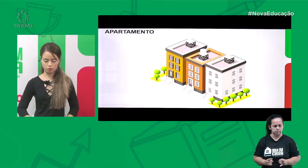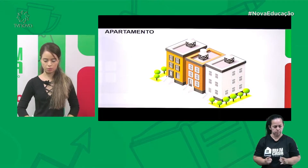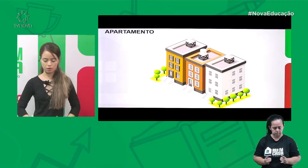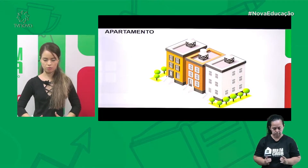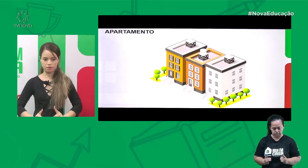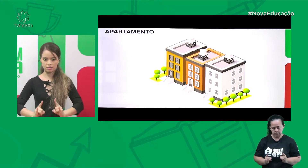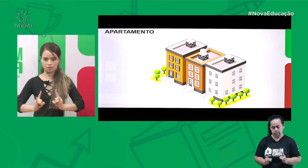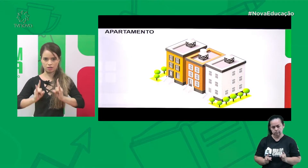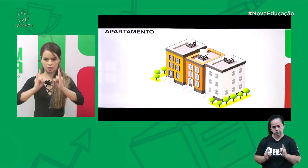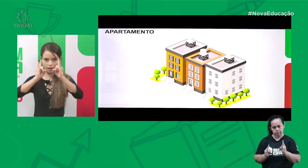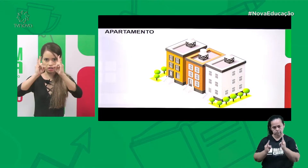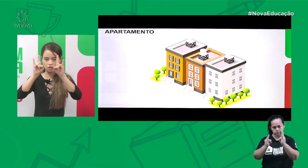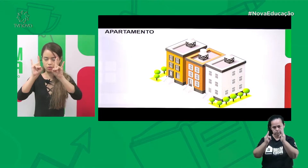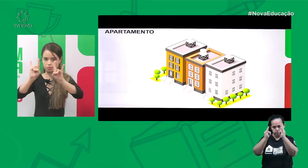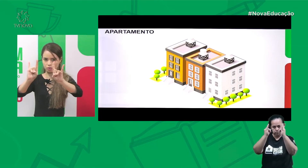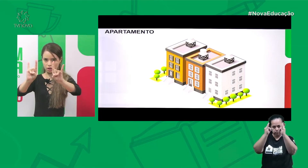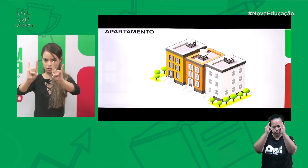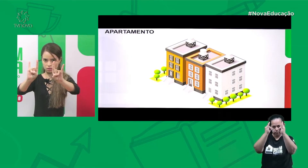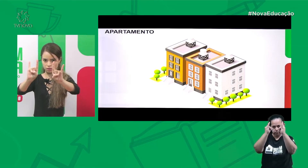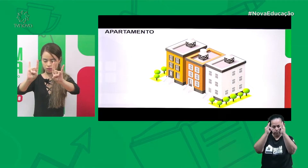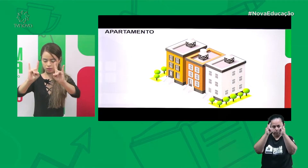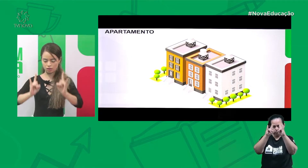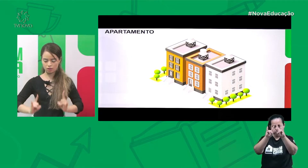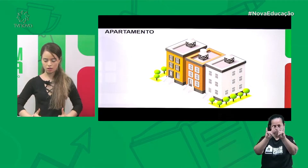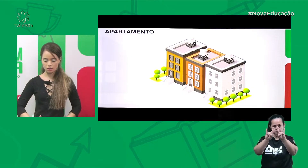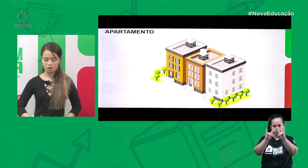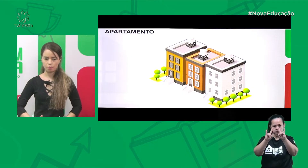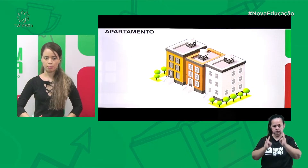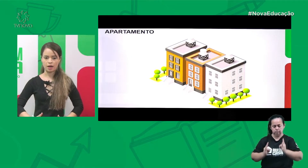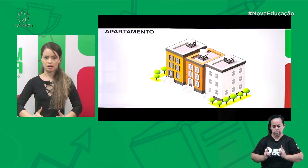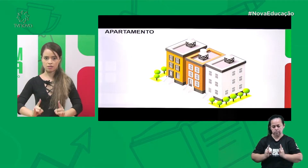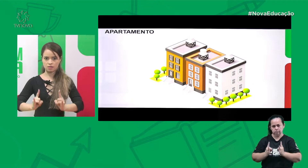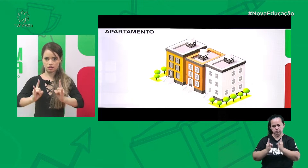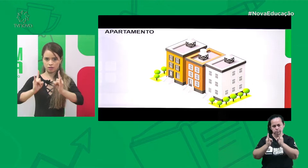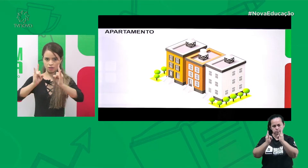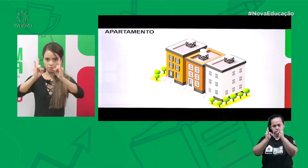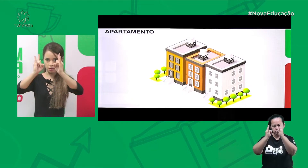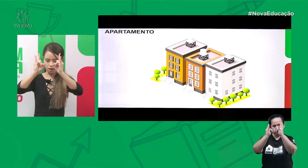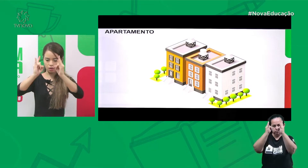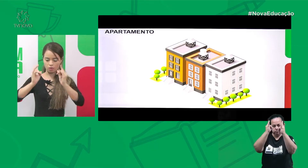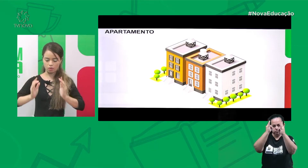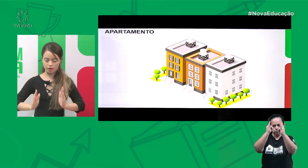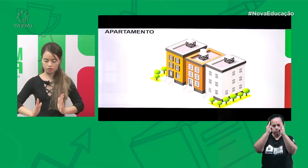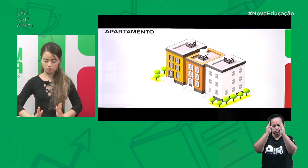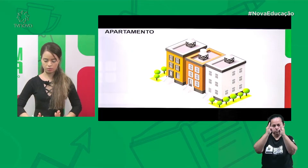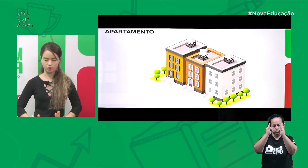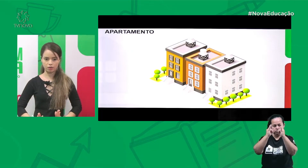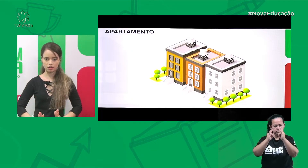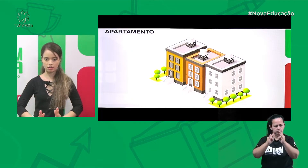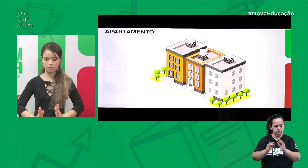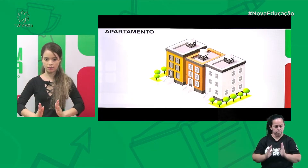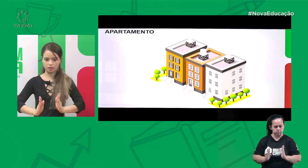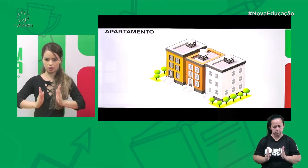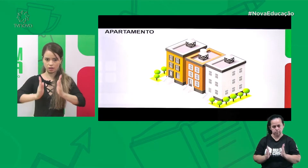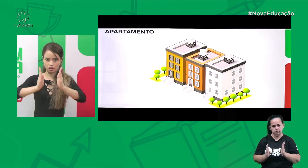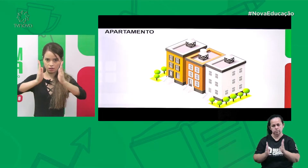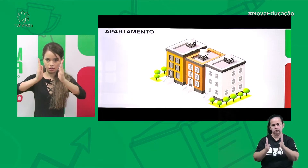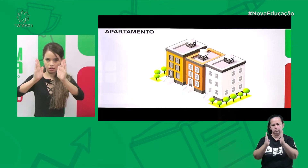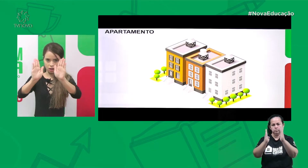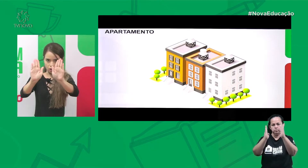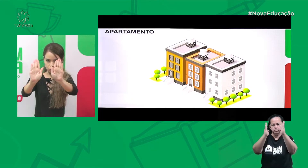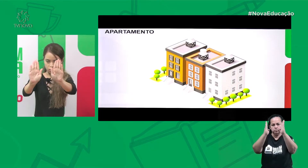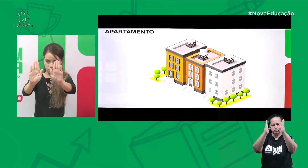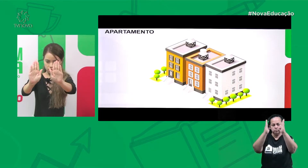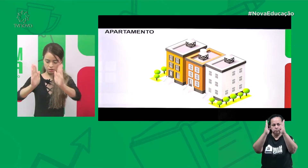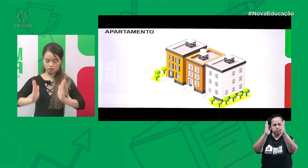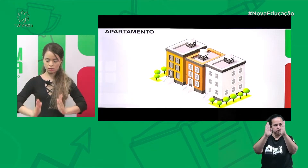Apartamento, que nós podemos fazer esta configuração aqui para cima, ou esta configuração aqui, que